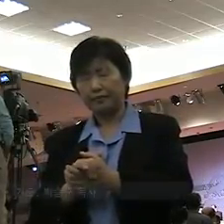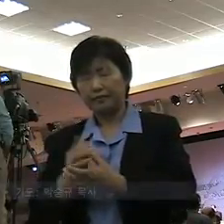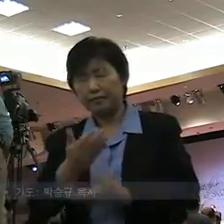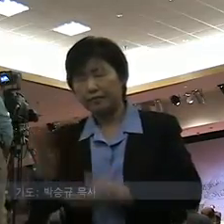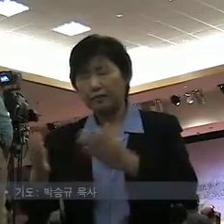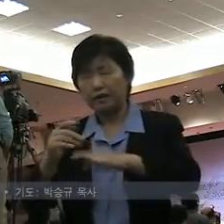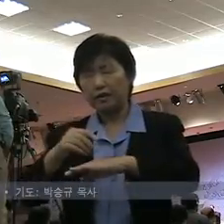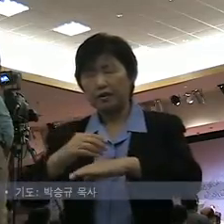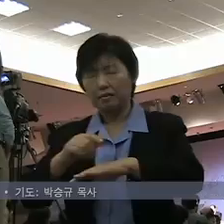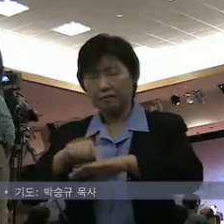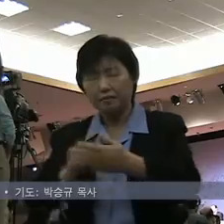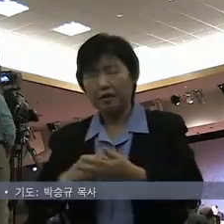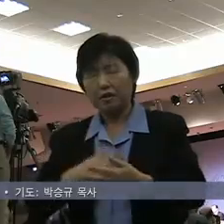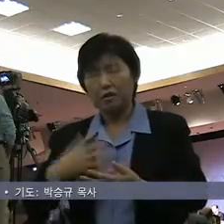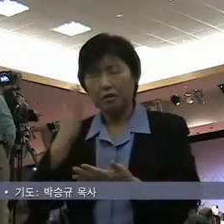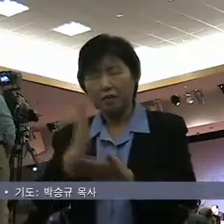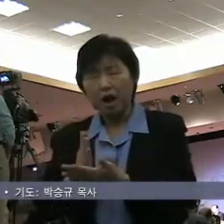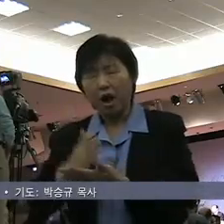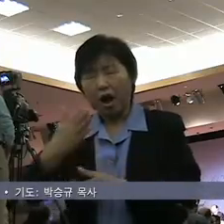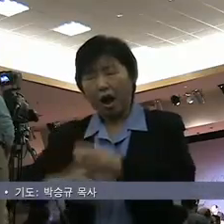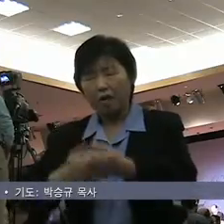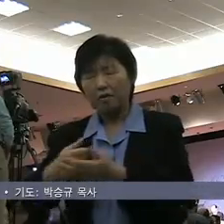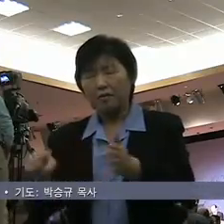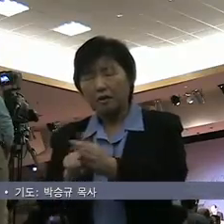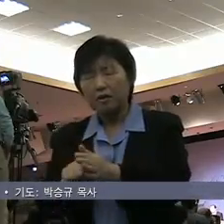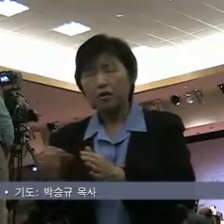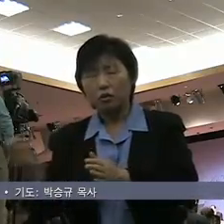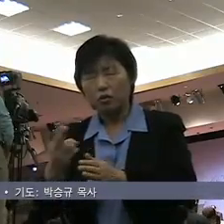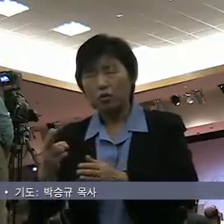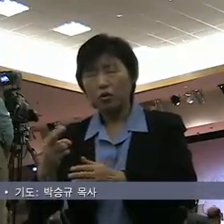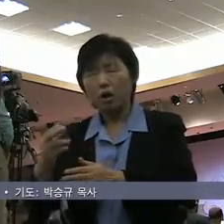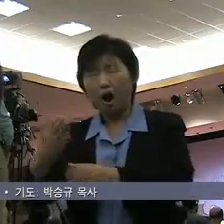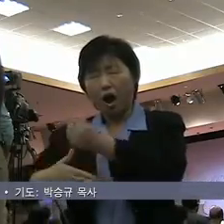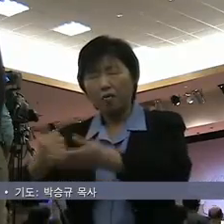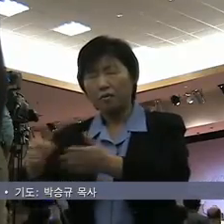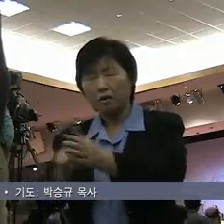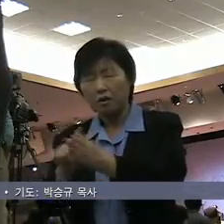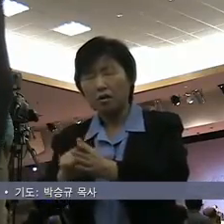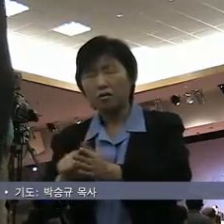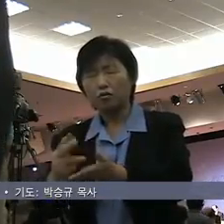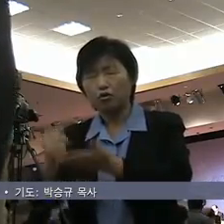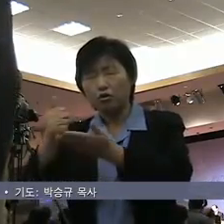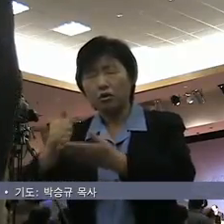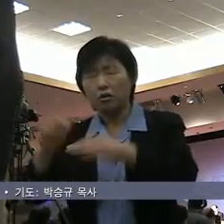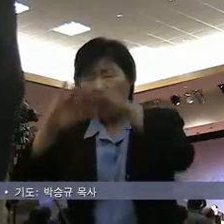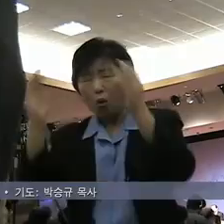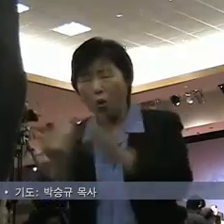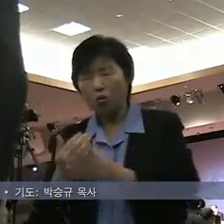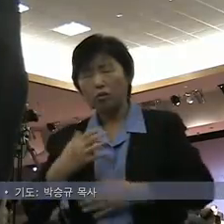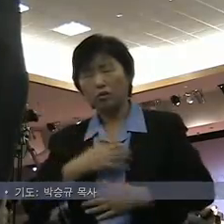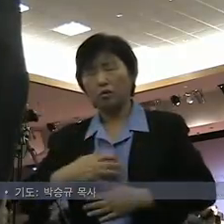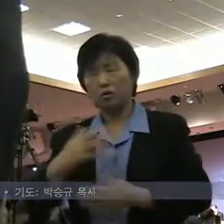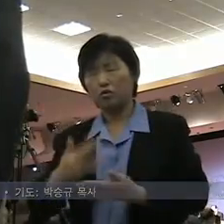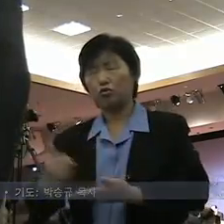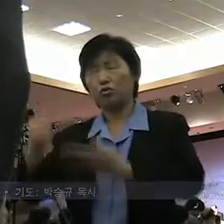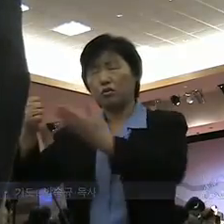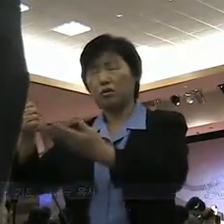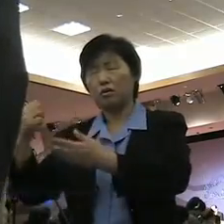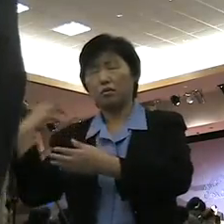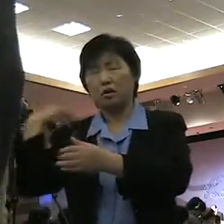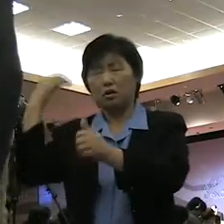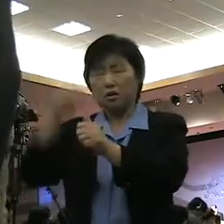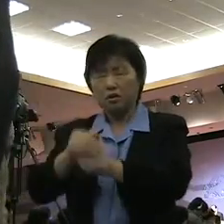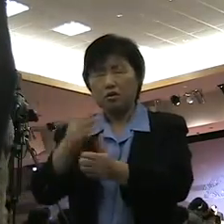너희는 마음에 근심하지 말라. 하나님을 믿으니 또 나를 믿으라고 말씀하신 주님, 이 시간 우리의 모든 근심을 주님께 맡기오니